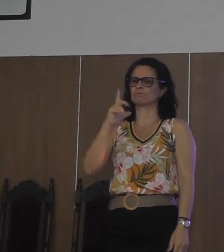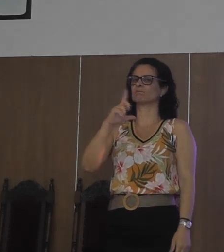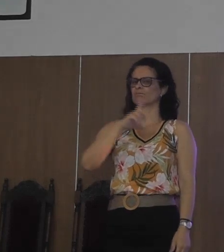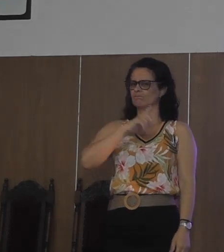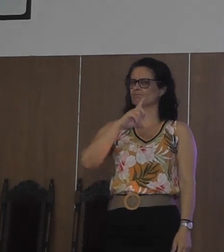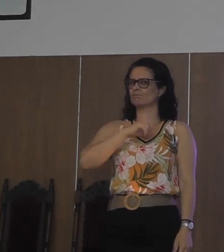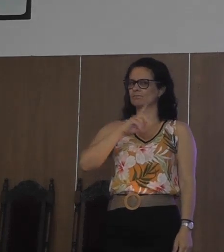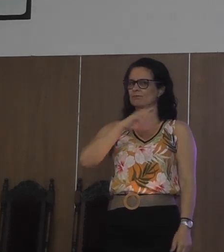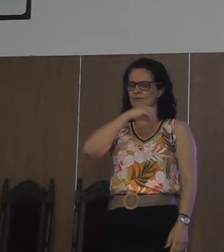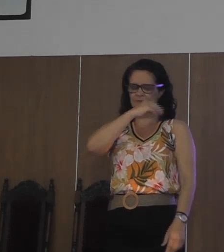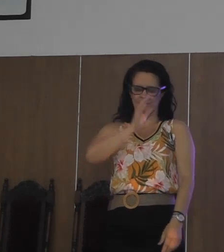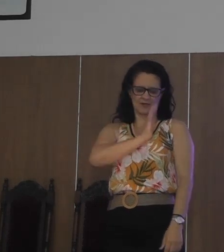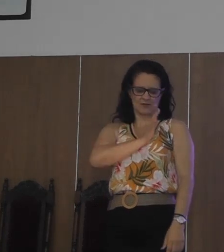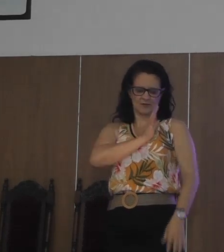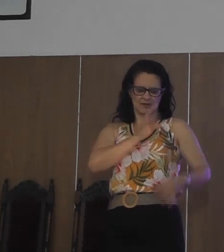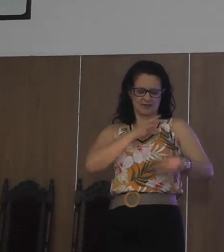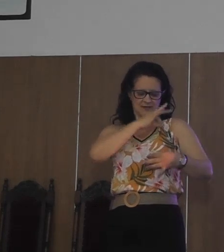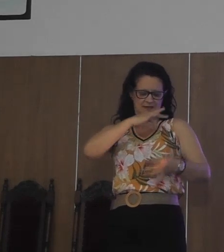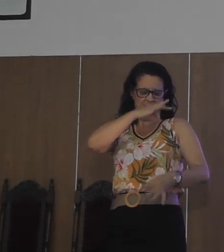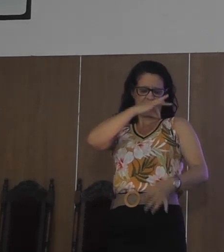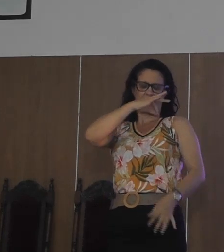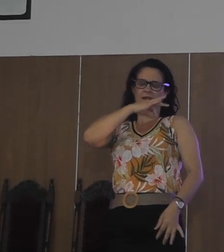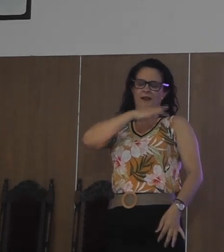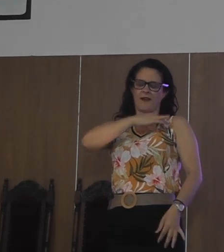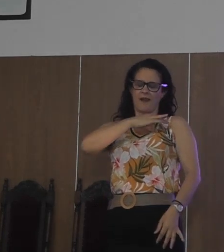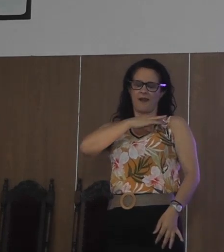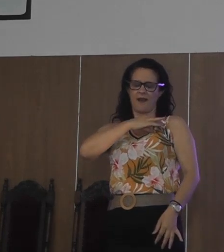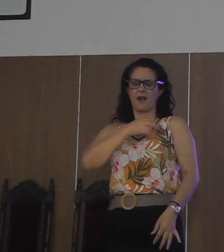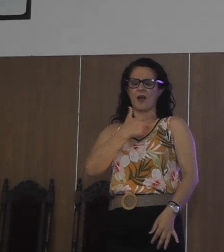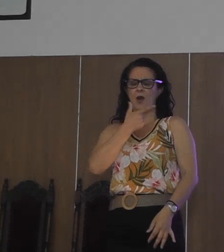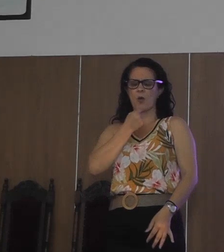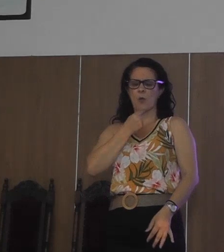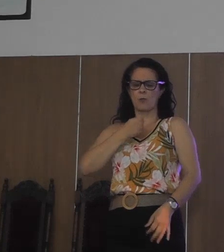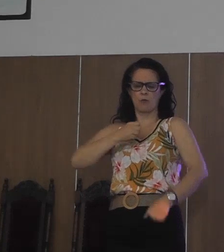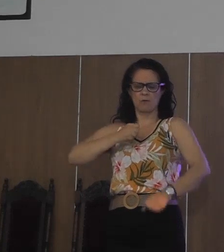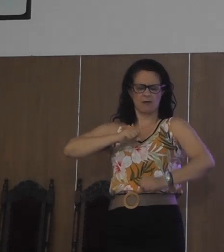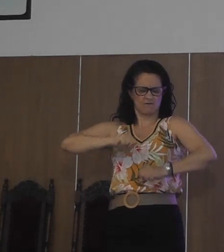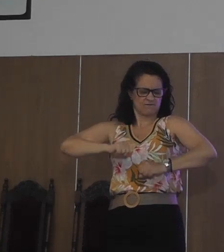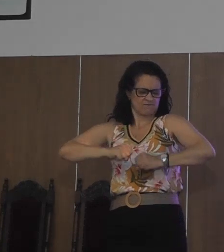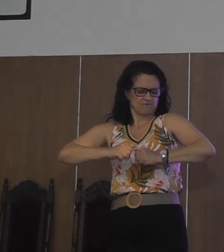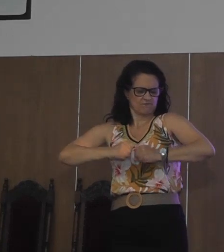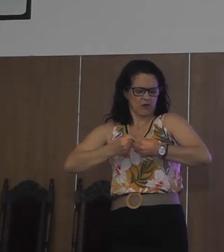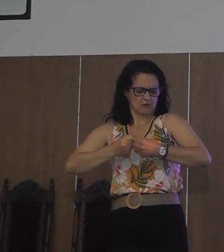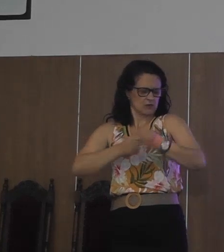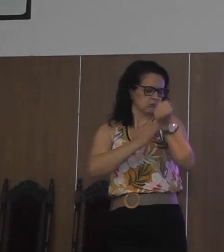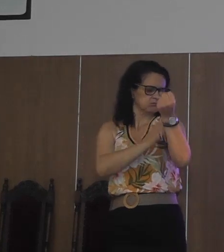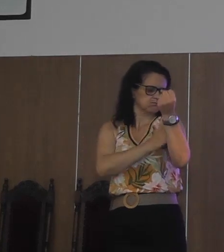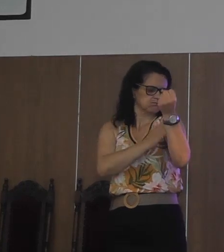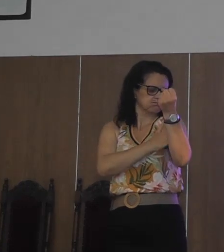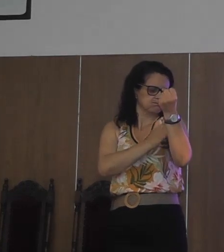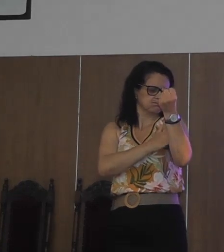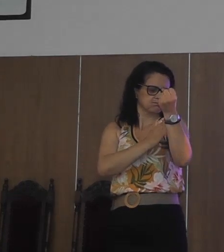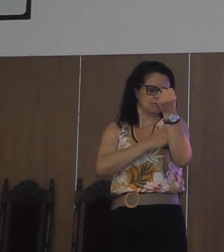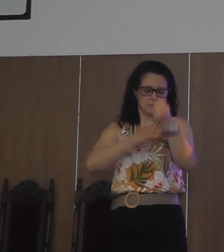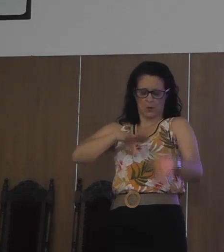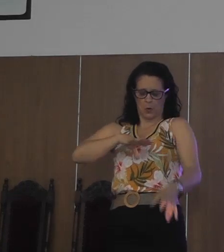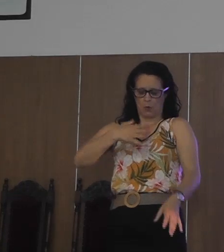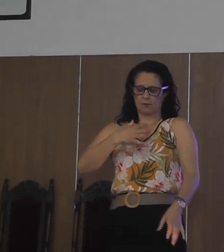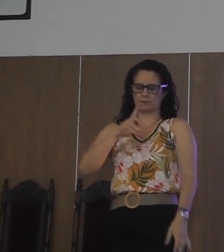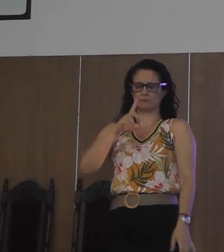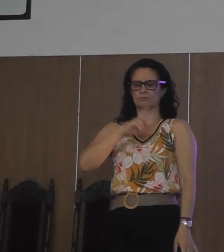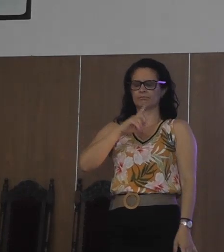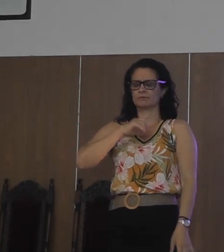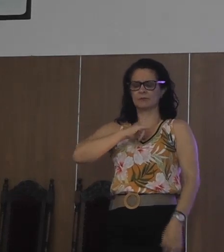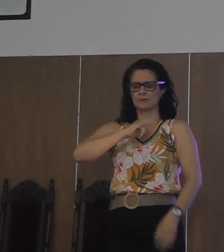o Espírito de Deus, um homem guerreiro, corajoso. Só se pode ser um guerreiro se tem coragem. Josué